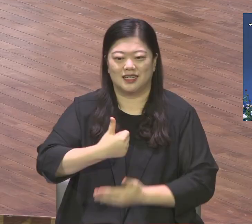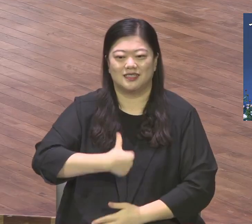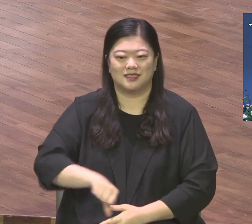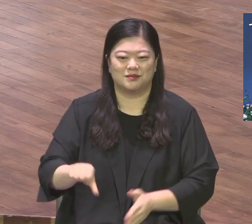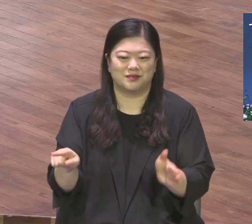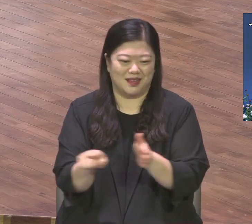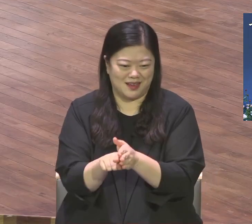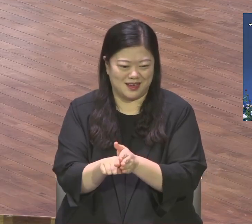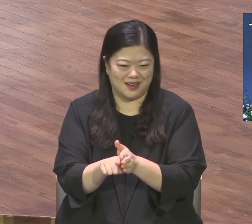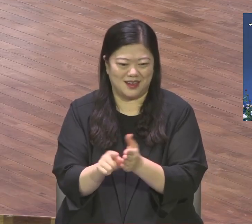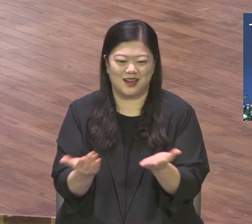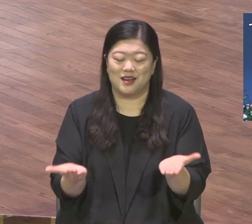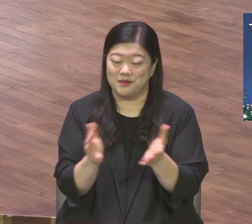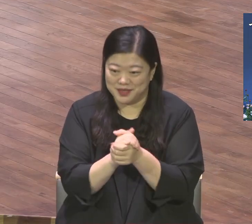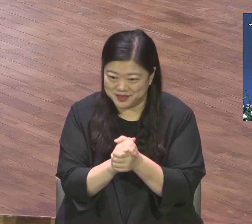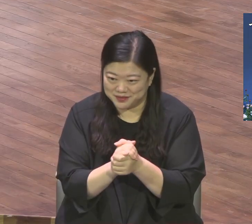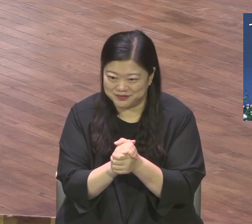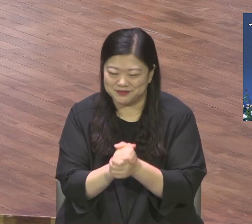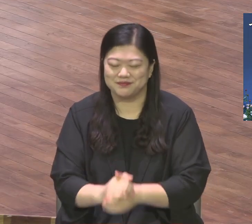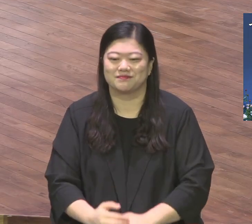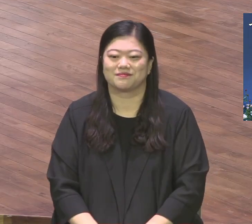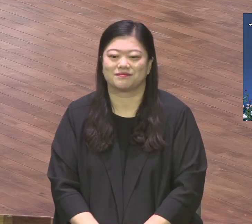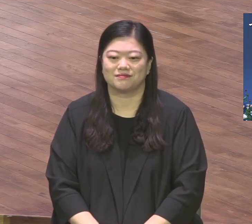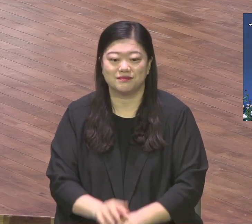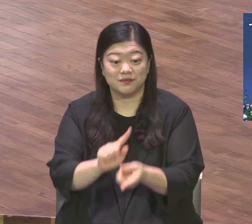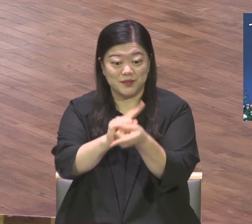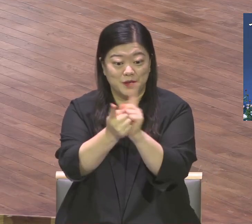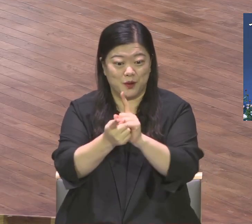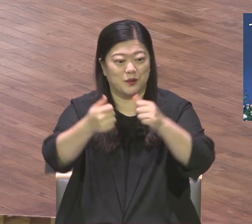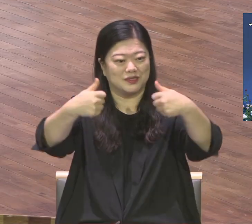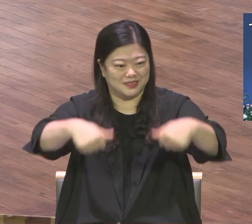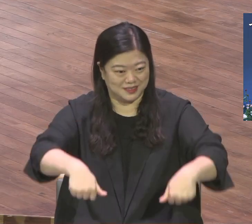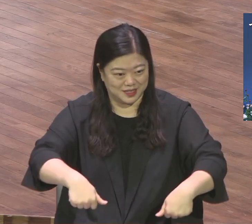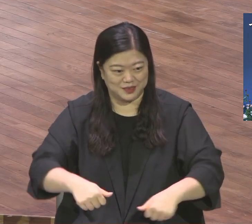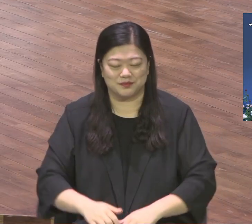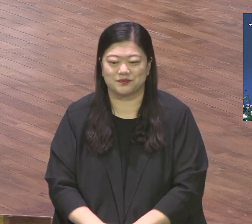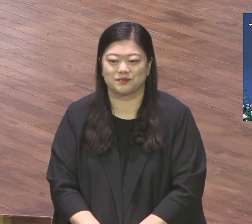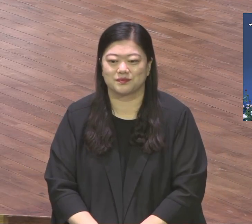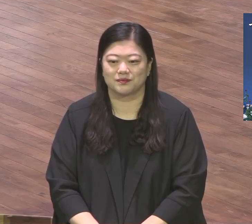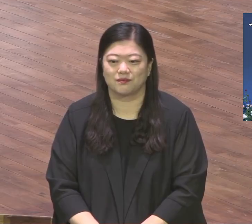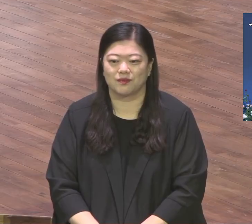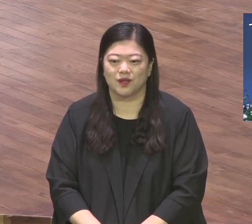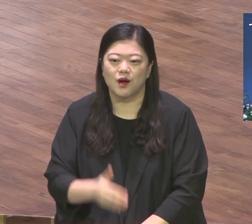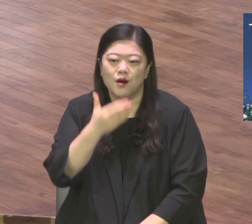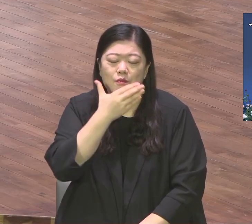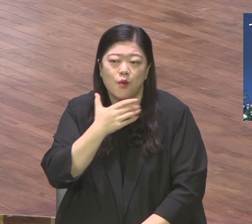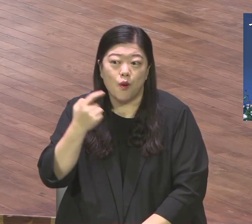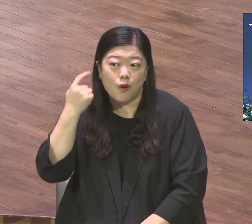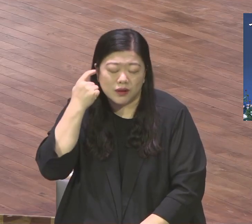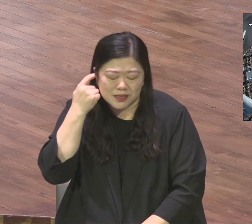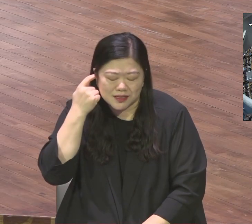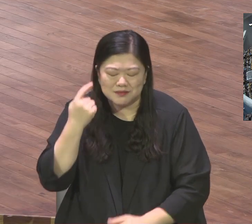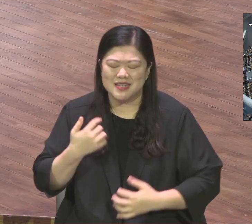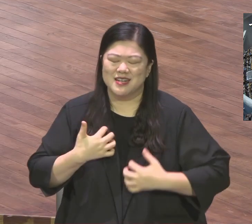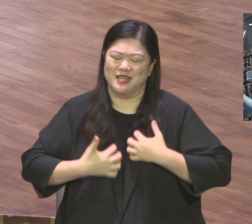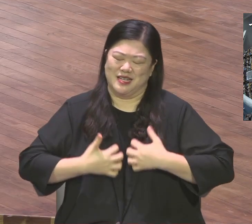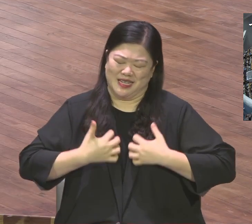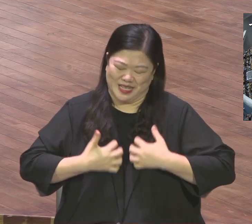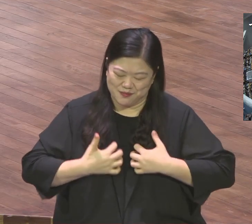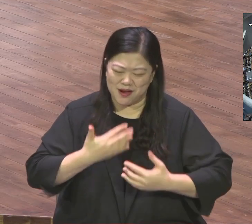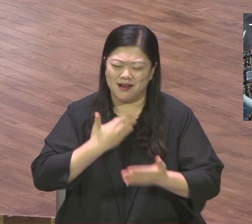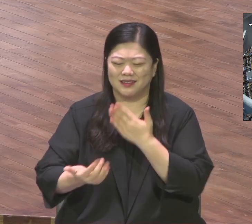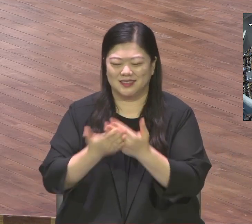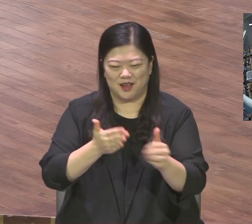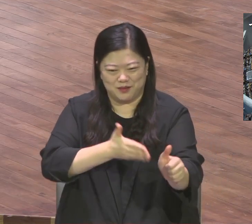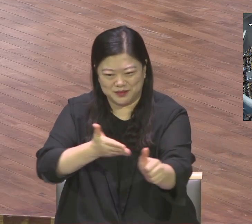하나님의 아들이십니다. 아멘. 서로 인사합시다. 복음의 기쁨을 체험합시다.